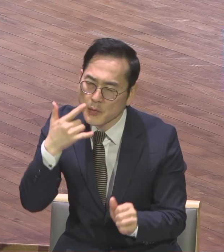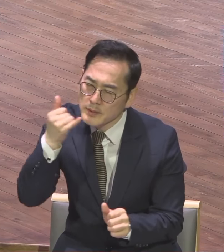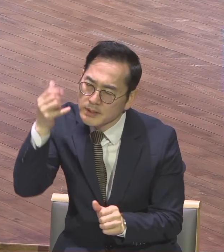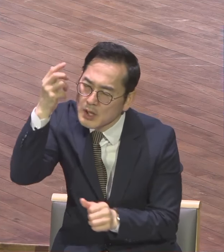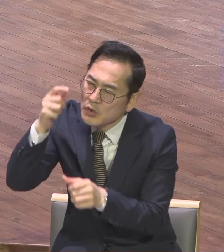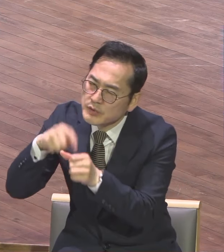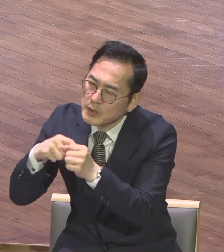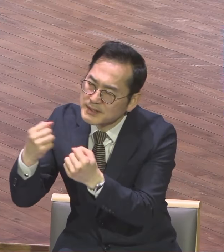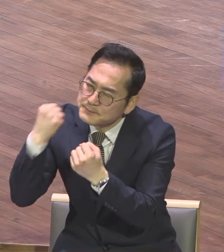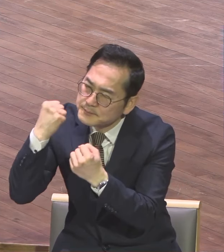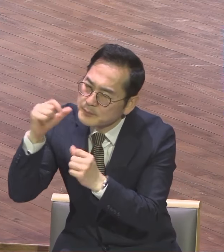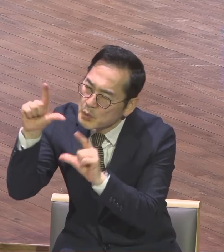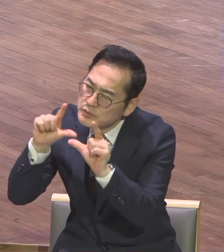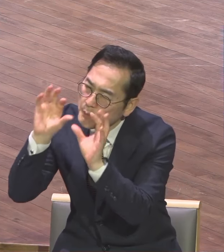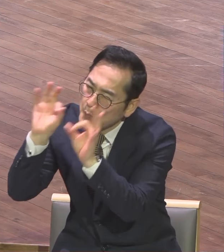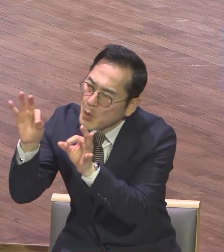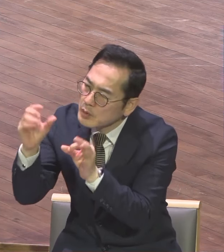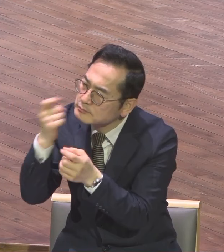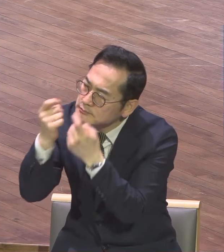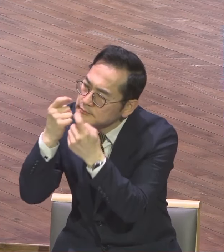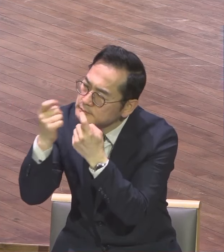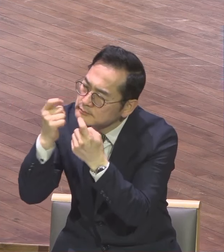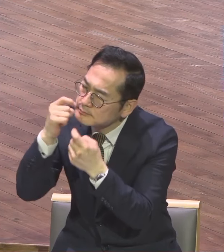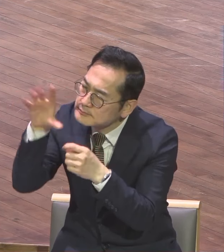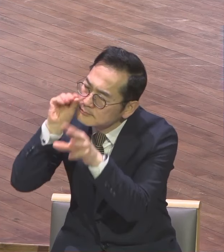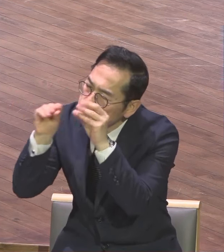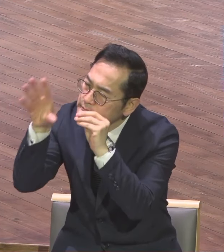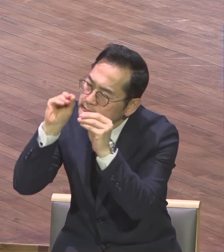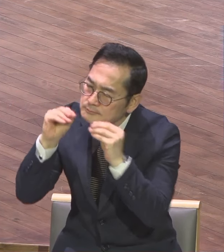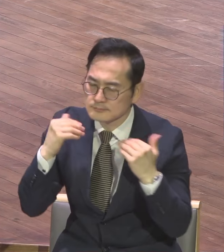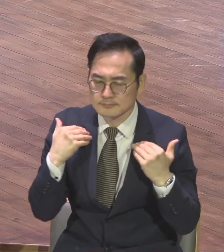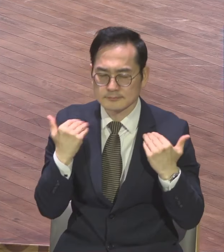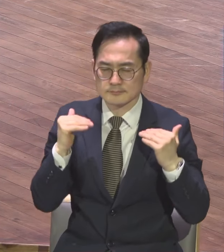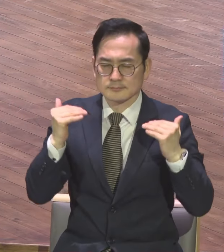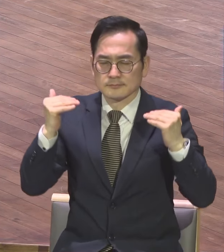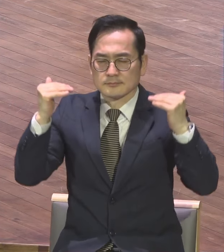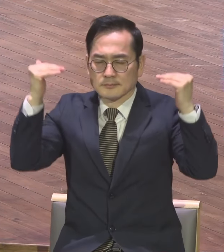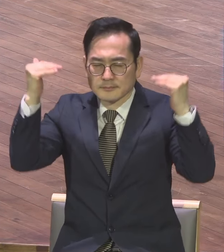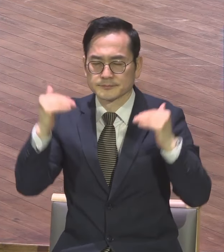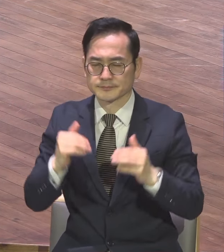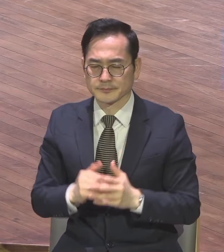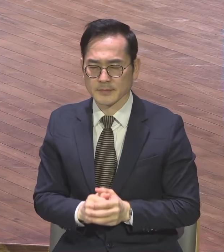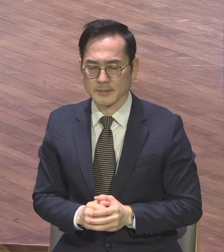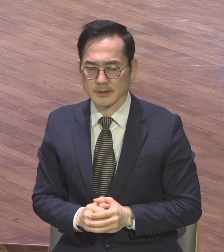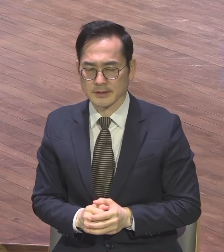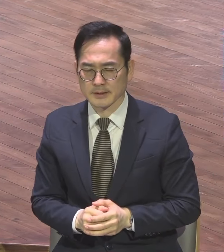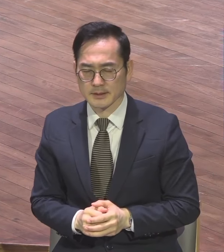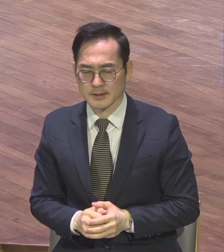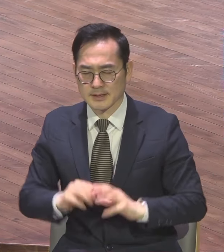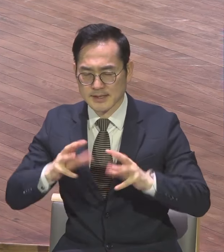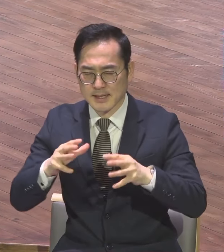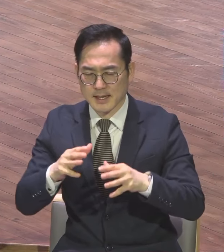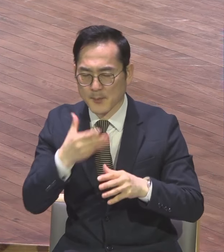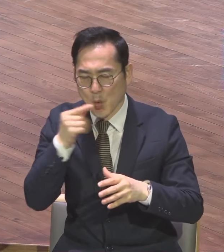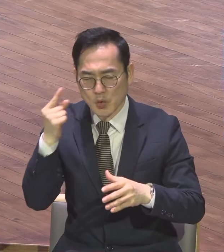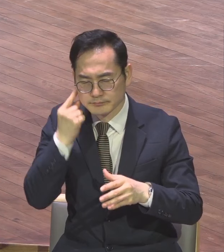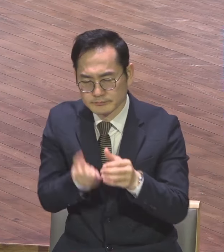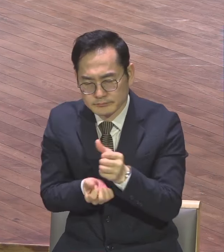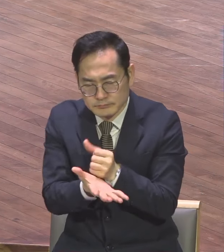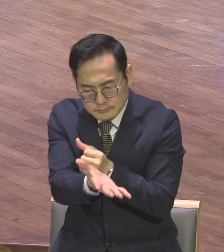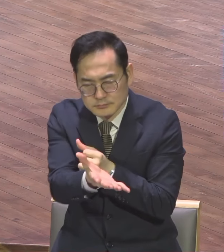모습을 보면서 그 모델이 되어져서 참으로 이 시대의 여덟 번째 렘넌트로 자라갈 수 있는 그런